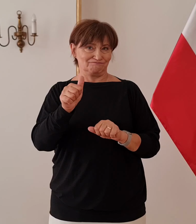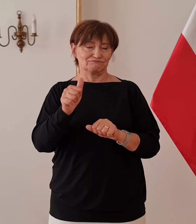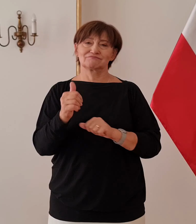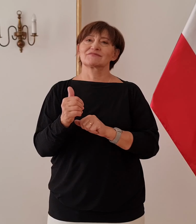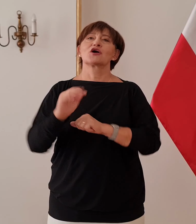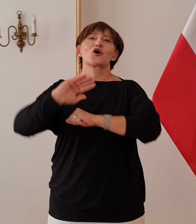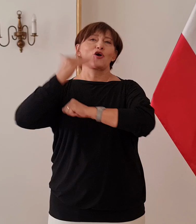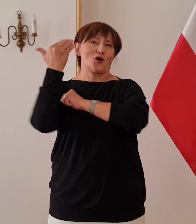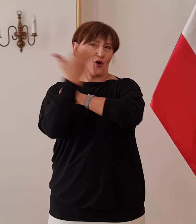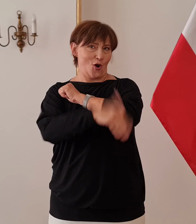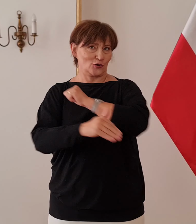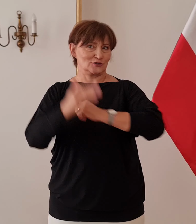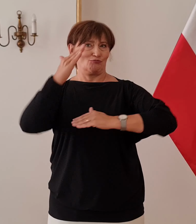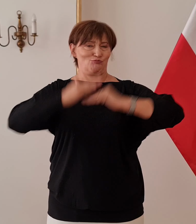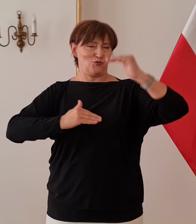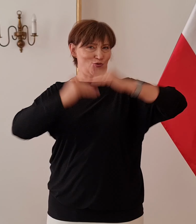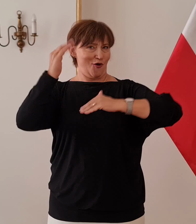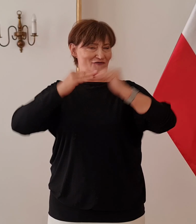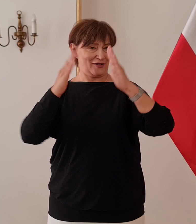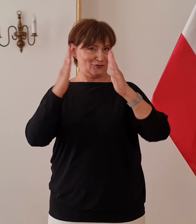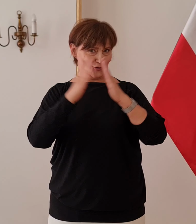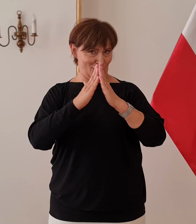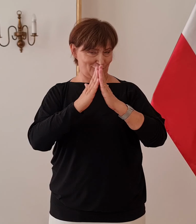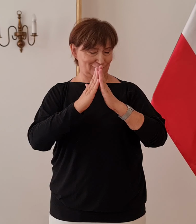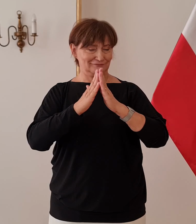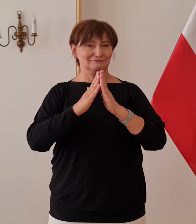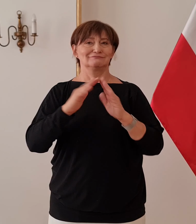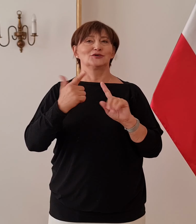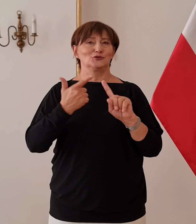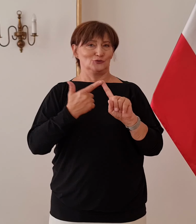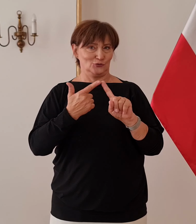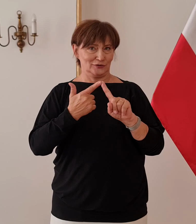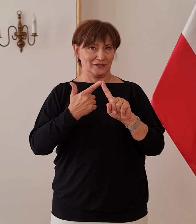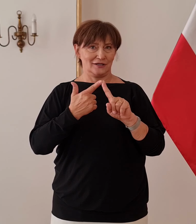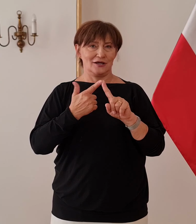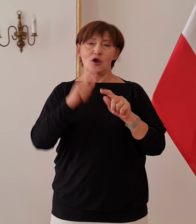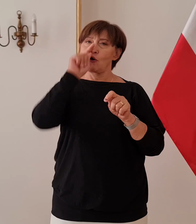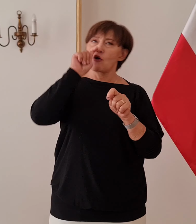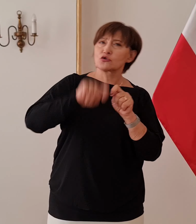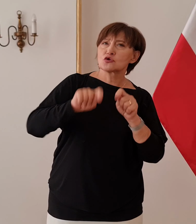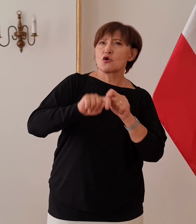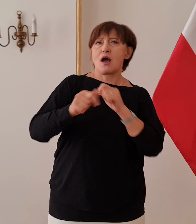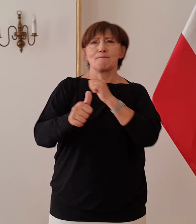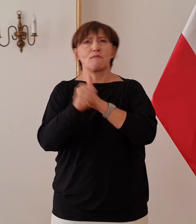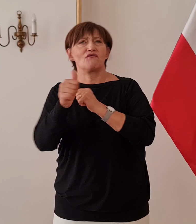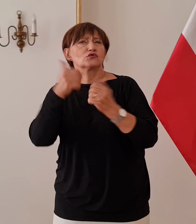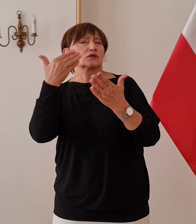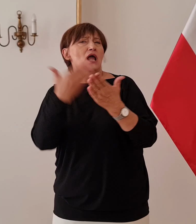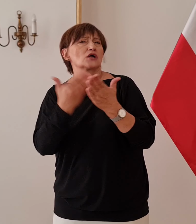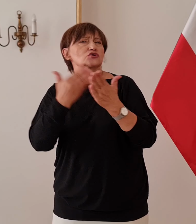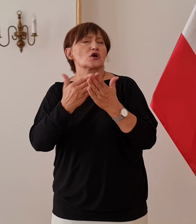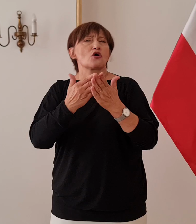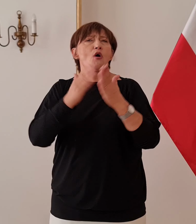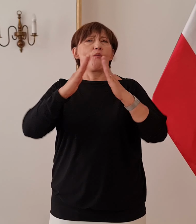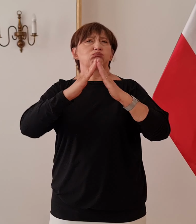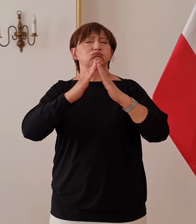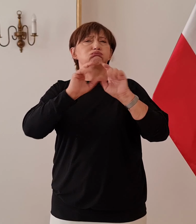zakończeniem budowy, badaniem przyczyn powstania katastrof